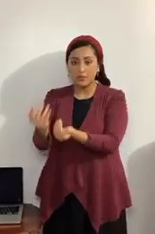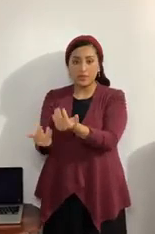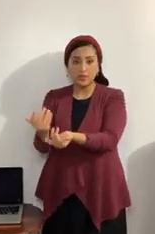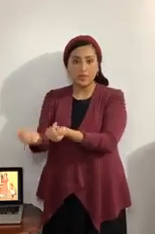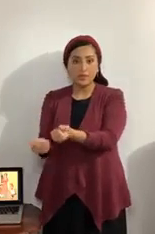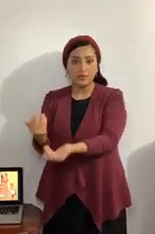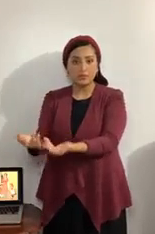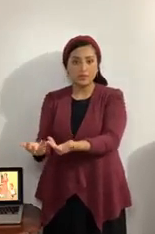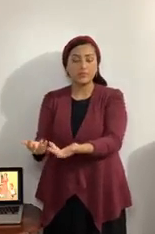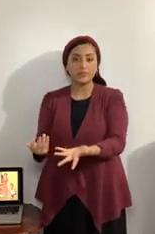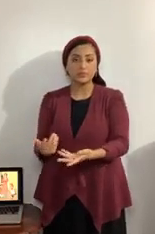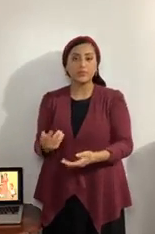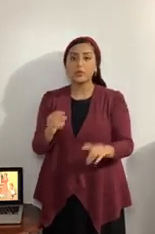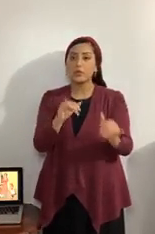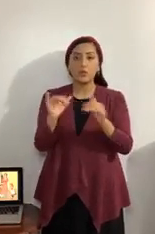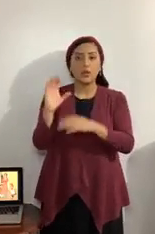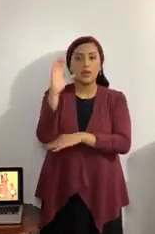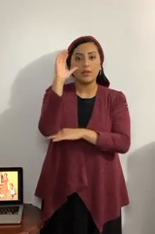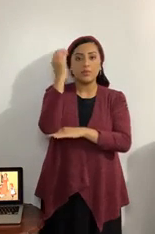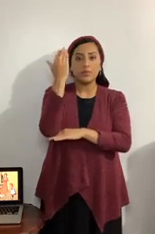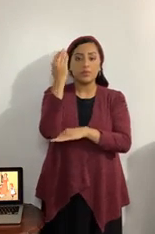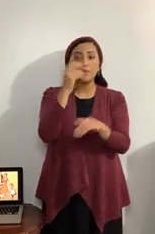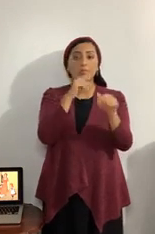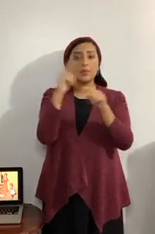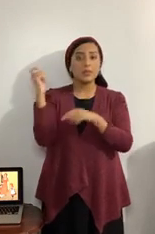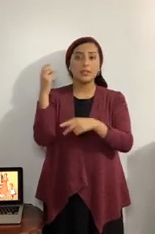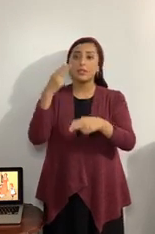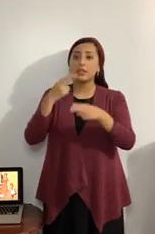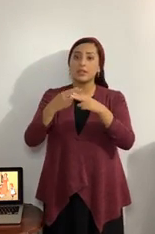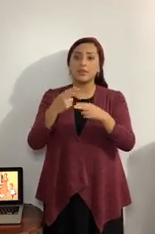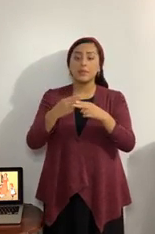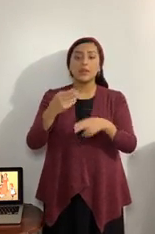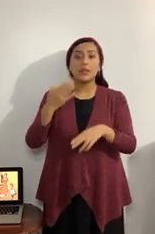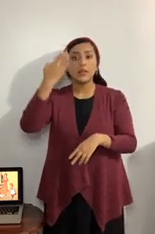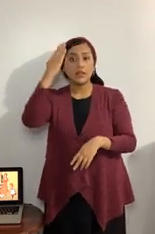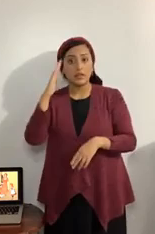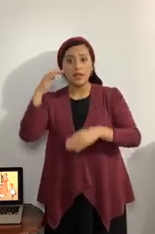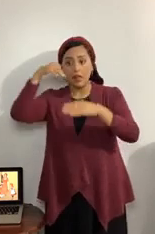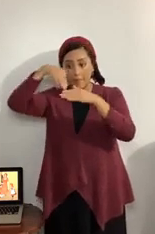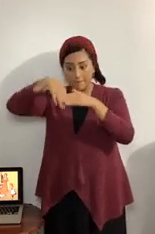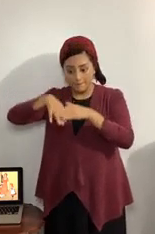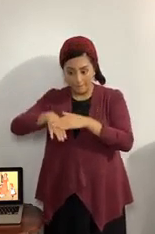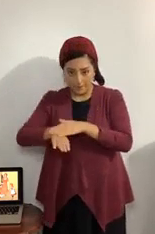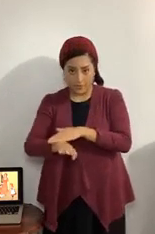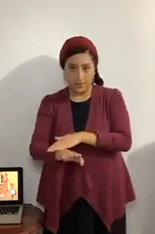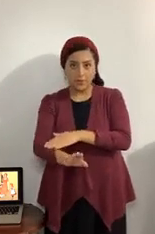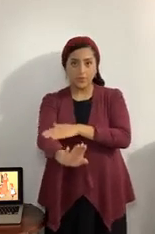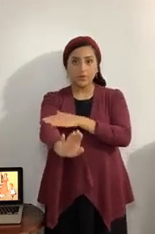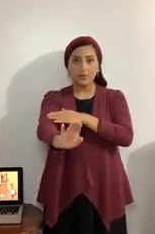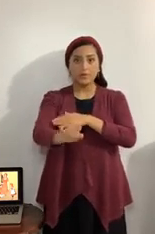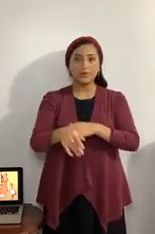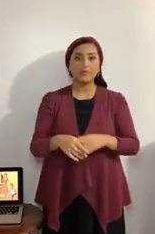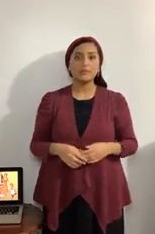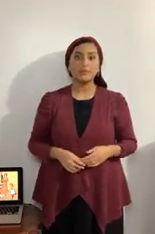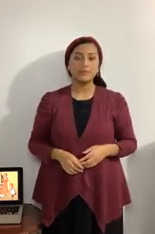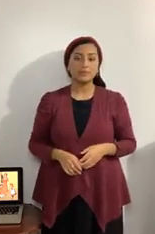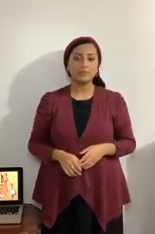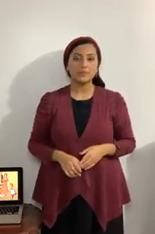puerta? Porque la diosa Berta de los antiguos alemanes entraba por la chimenea, no entraba por la